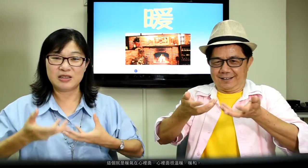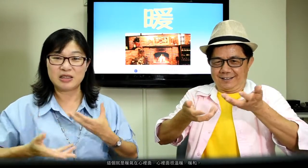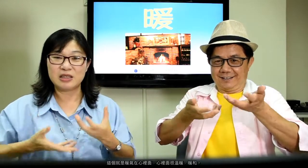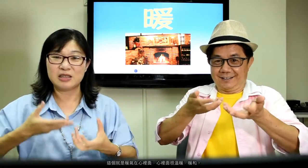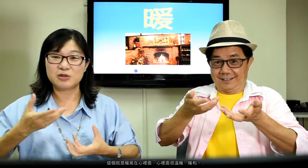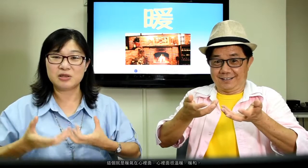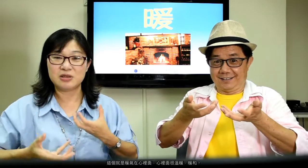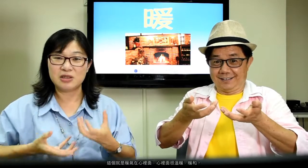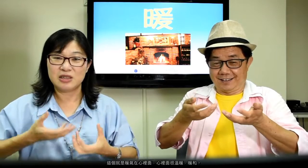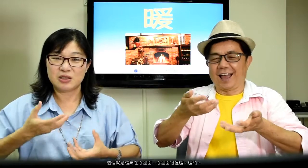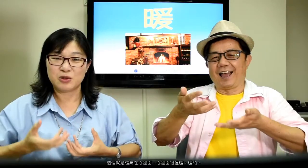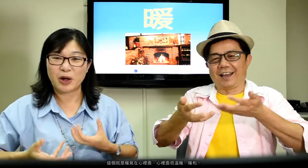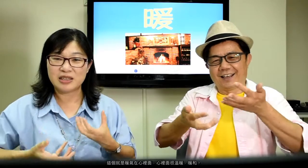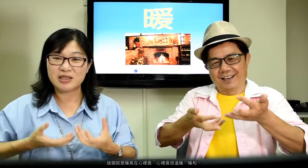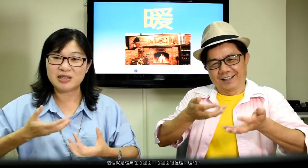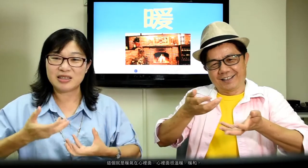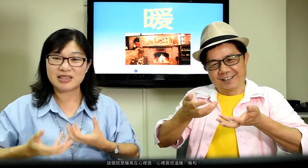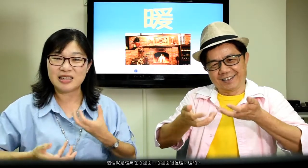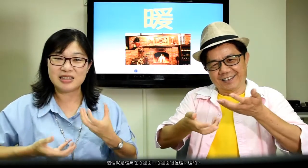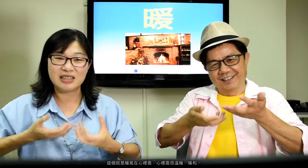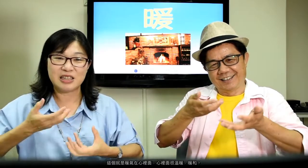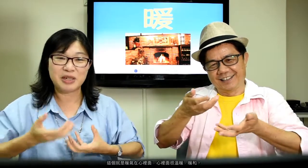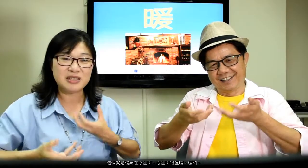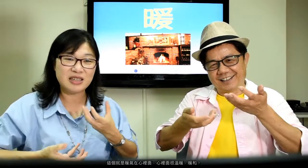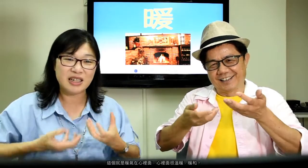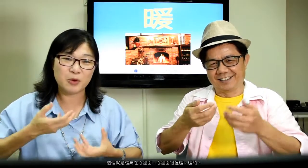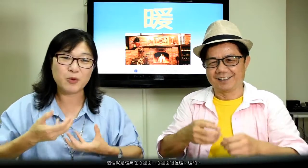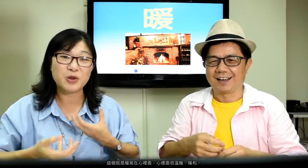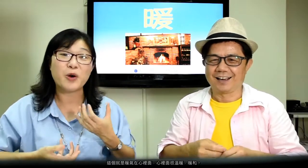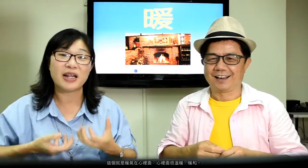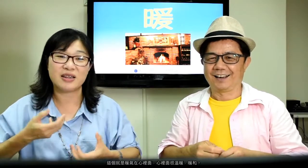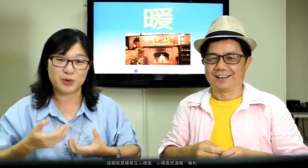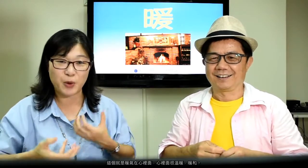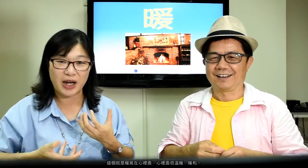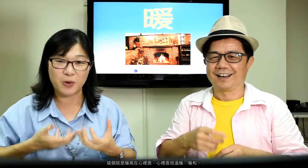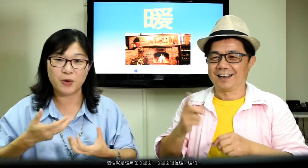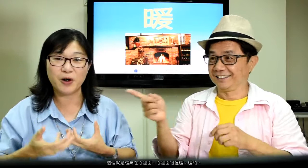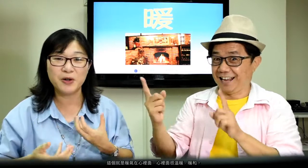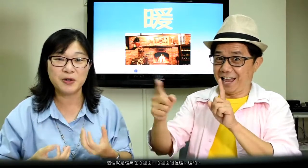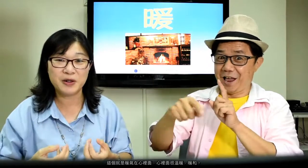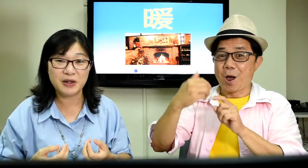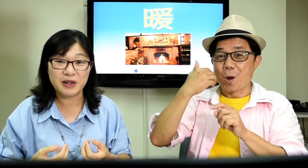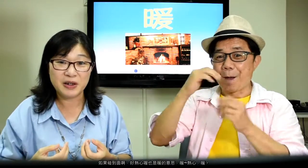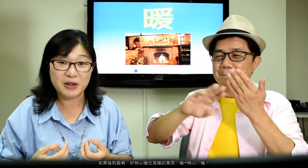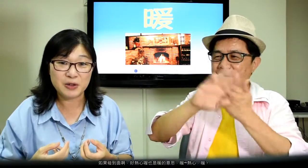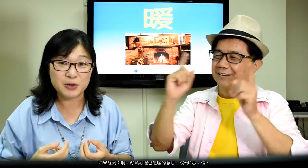这个就是暖气在心里面，心里很温暖，暖和。如